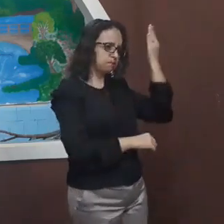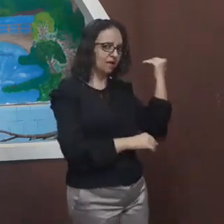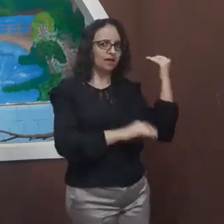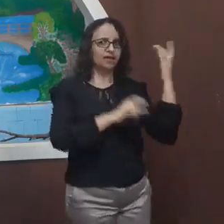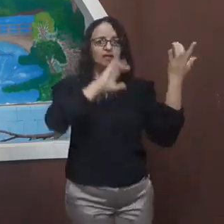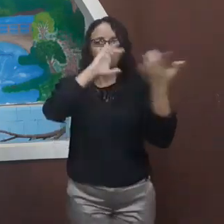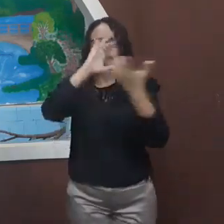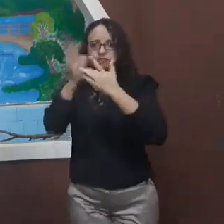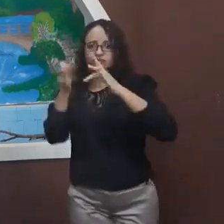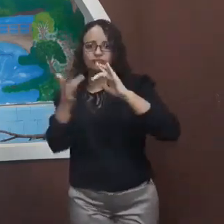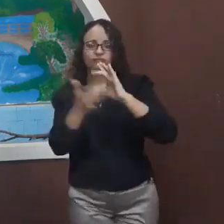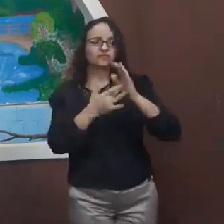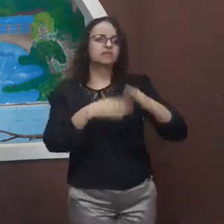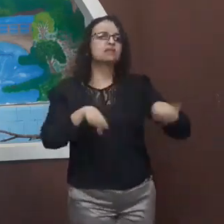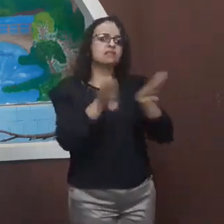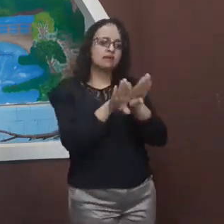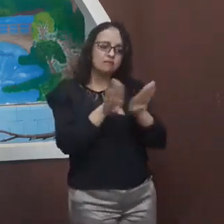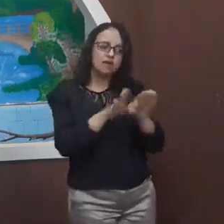nos advertindo: